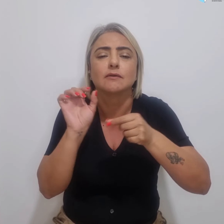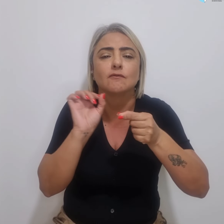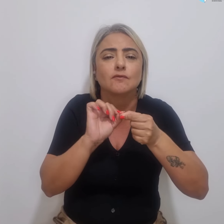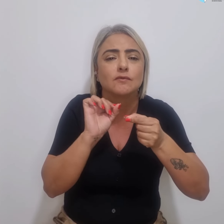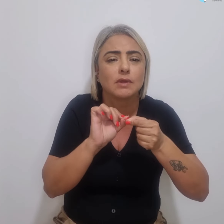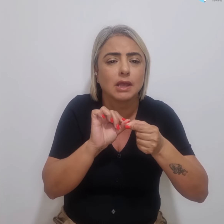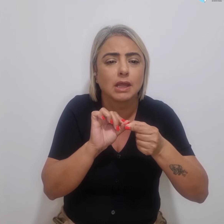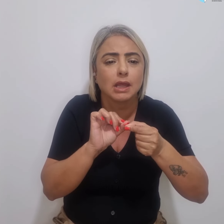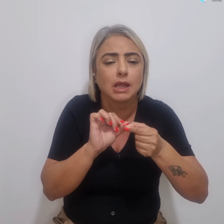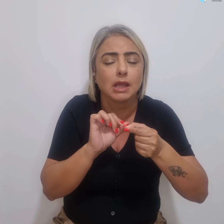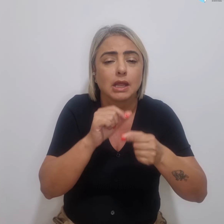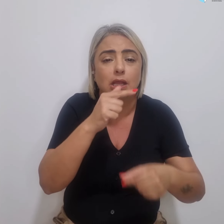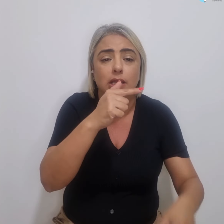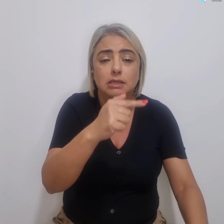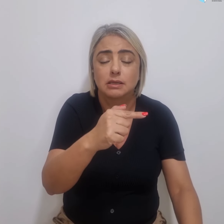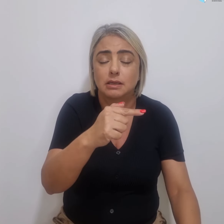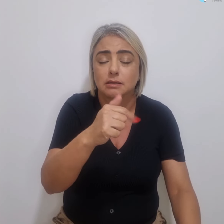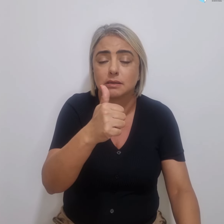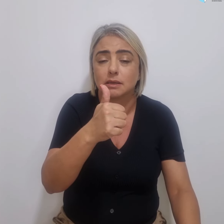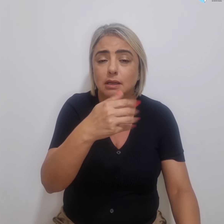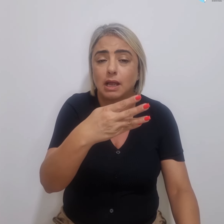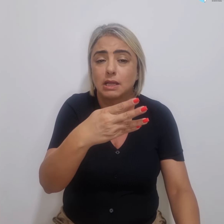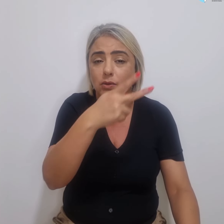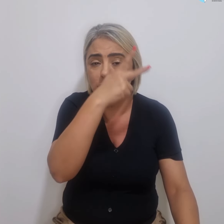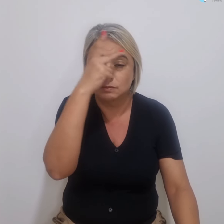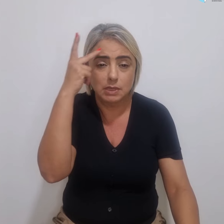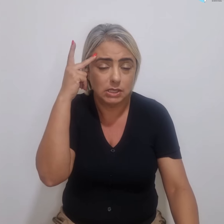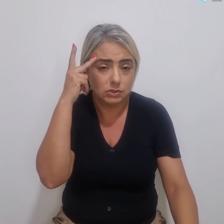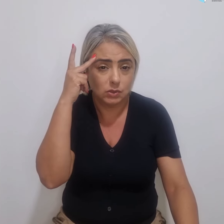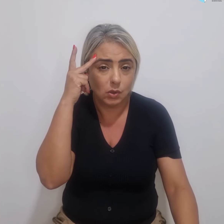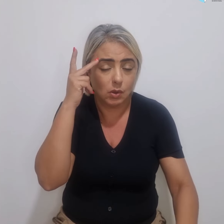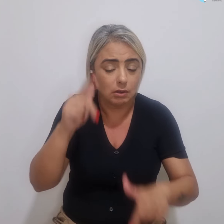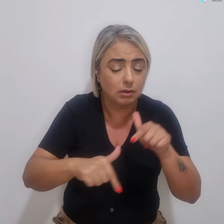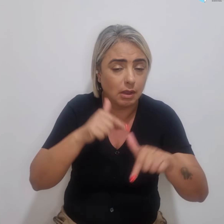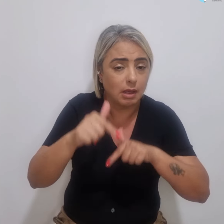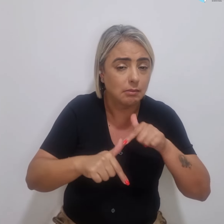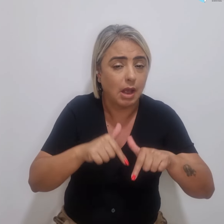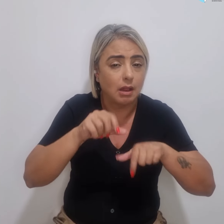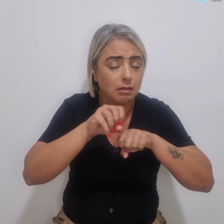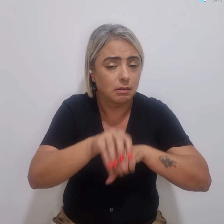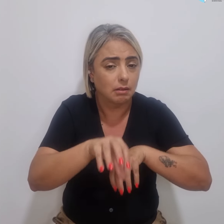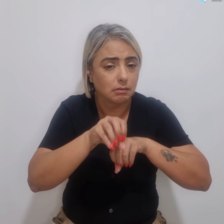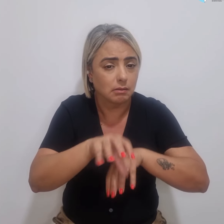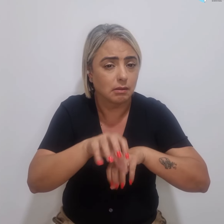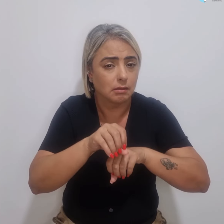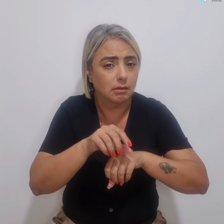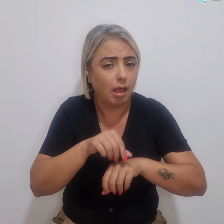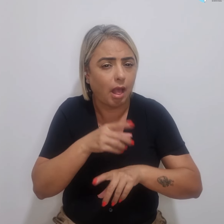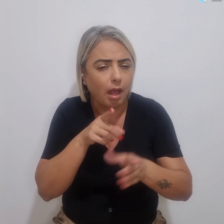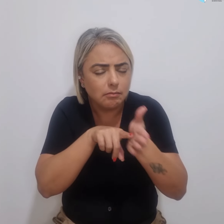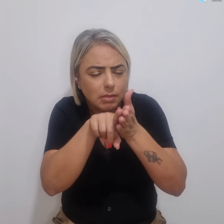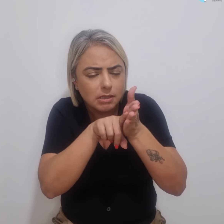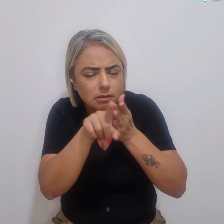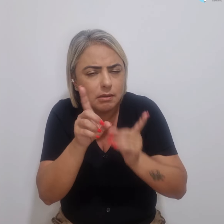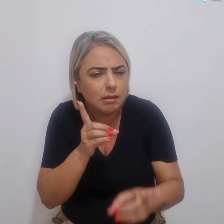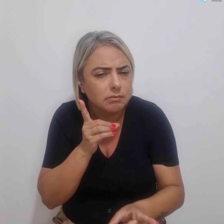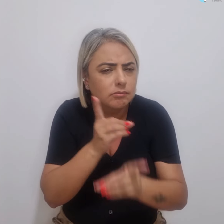com 714 trabalhadores da educação. Ela descobriu que a categoria do